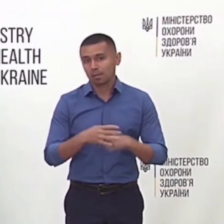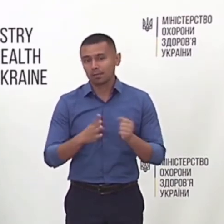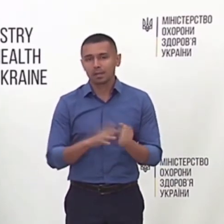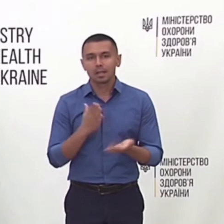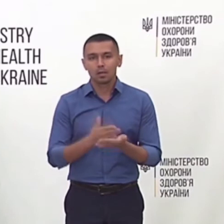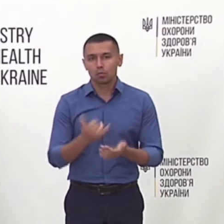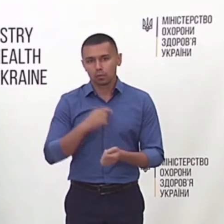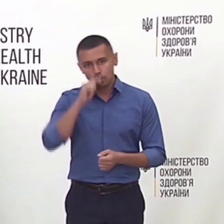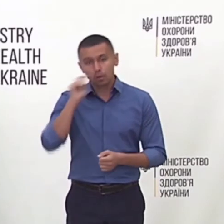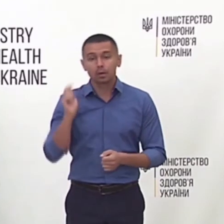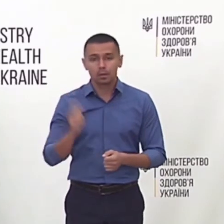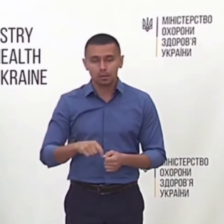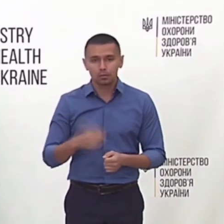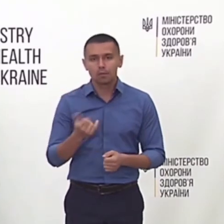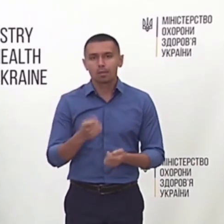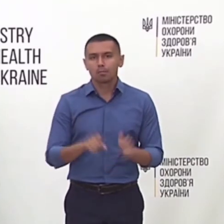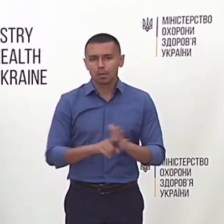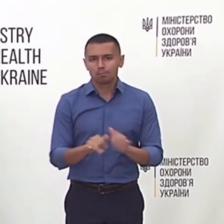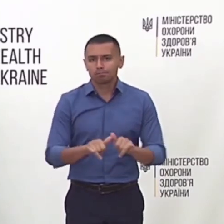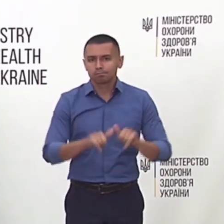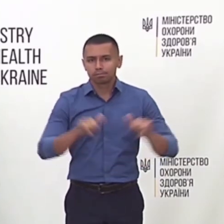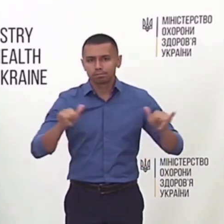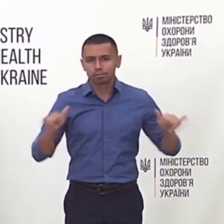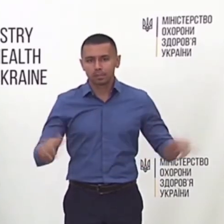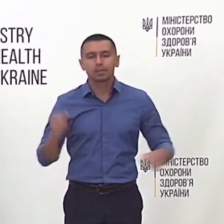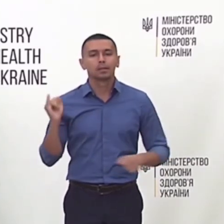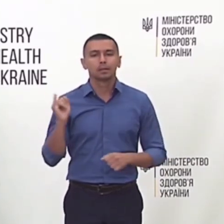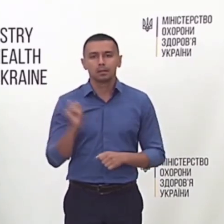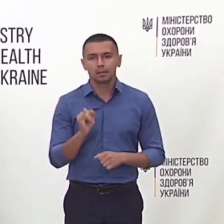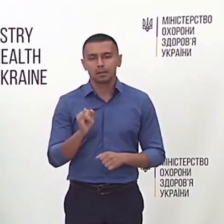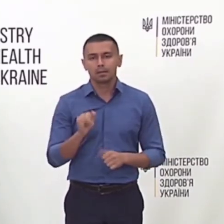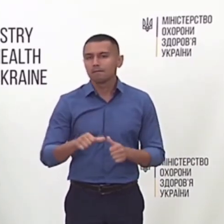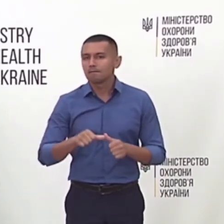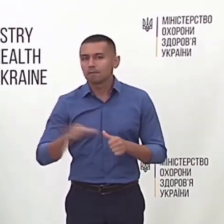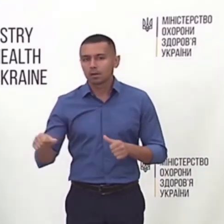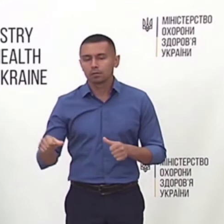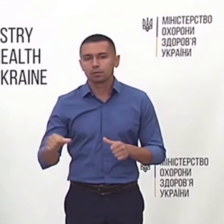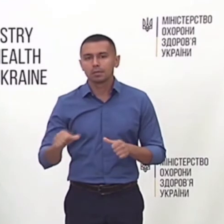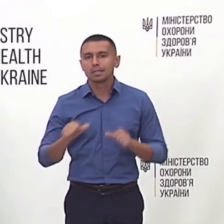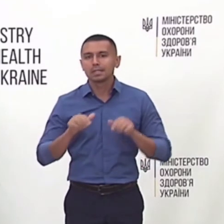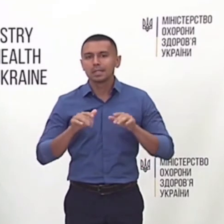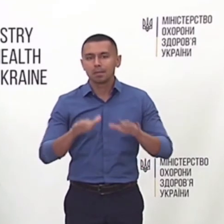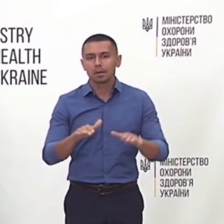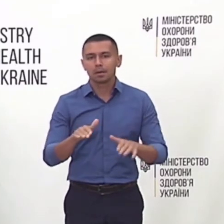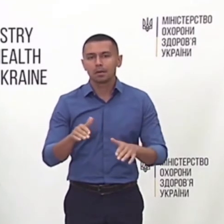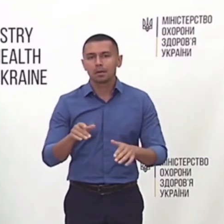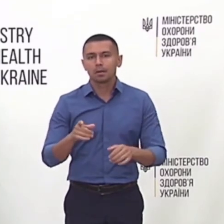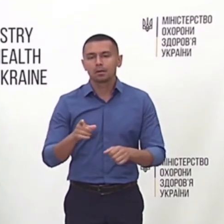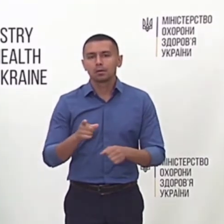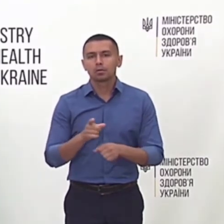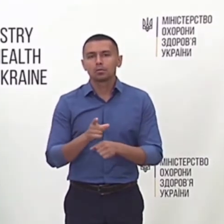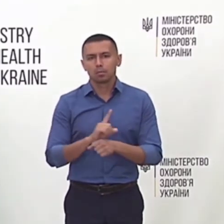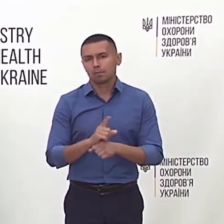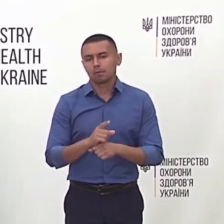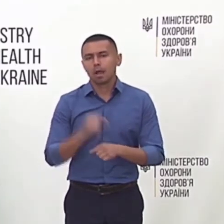знаходиться в нас в країні, що він набирає обертів. І виключно діями або то нормативного